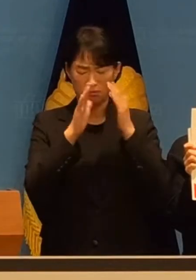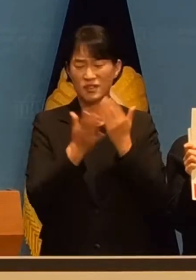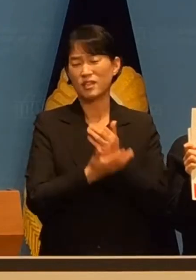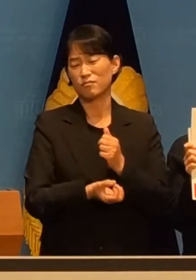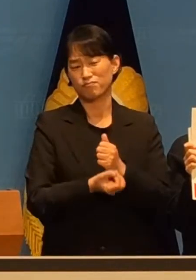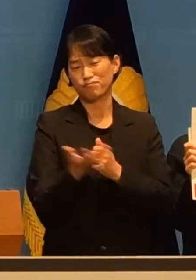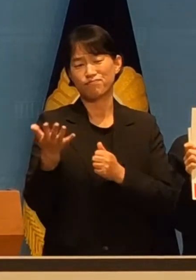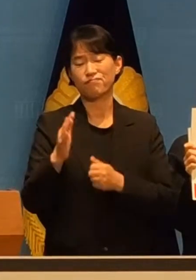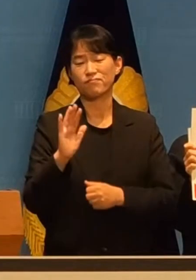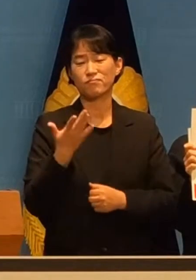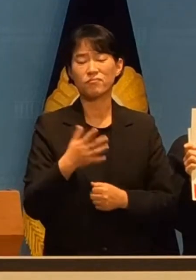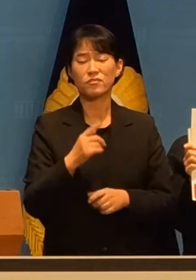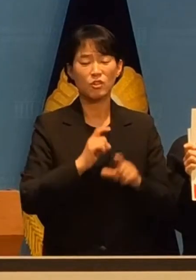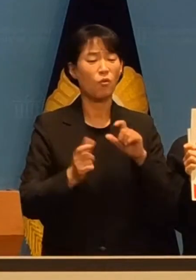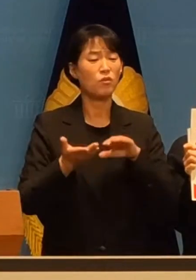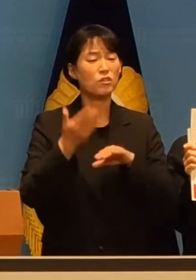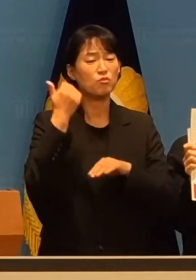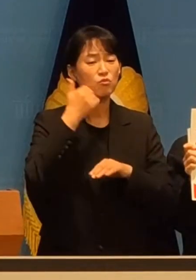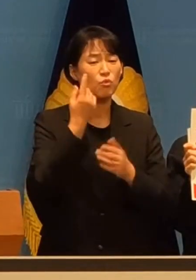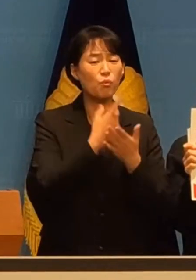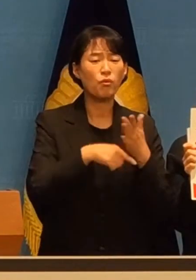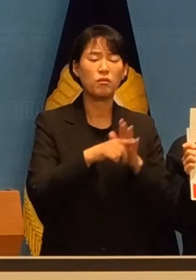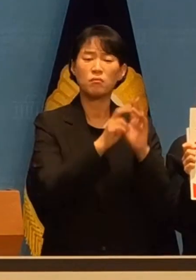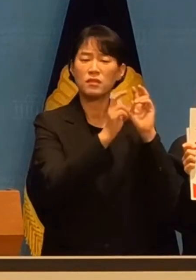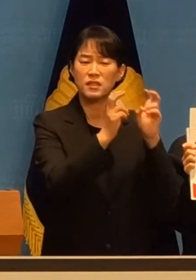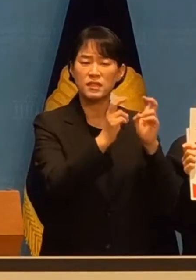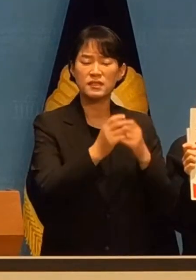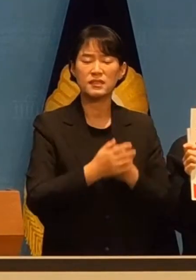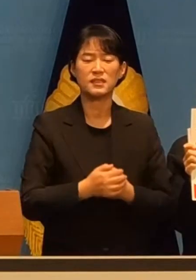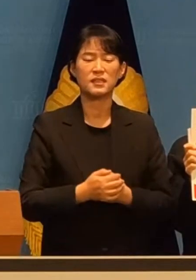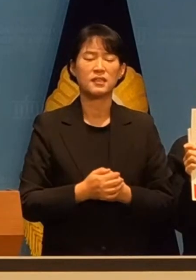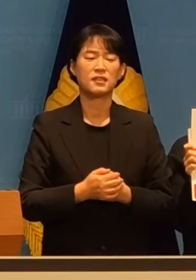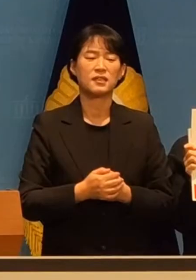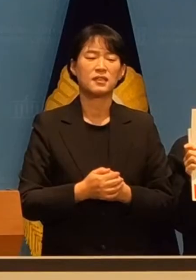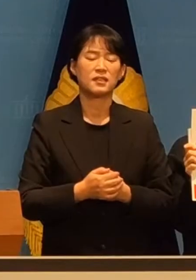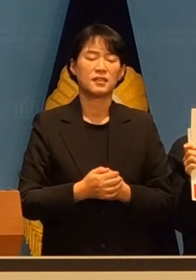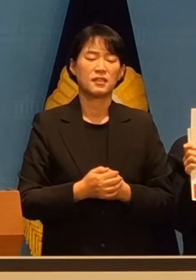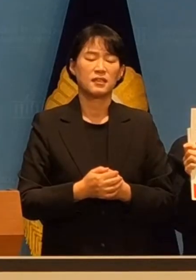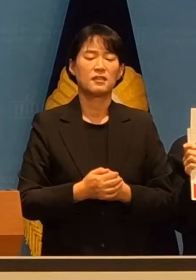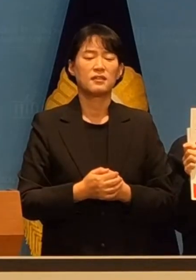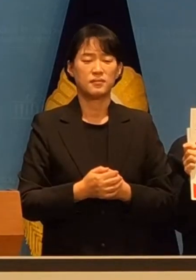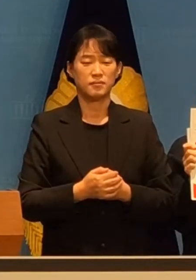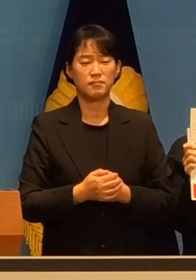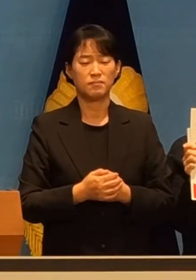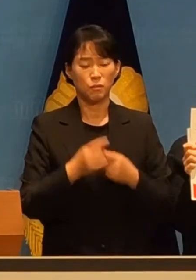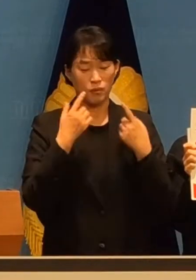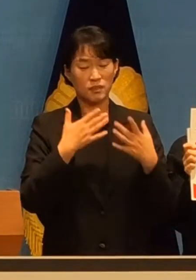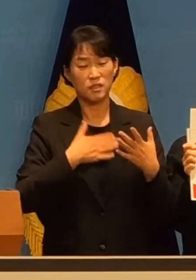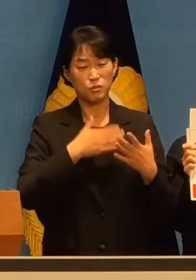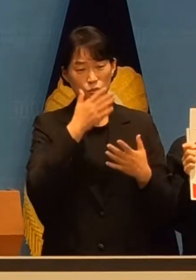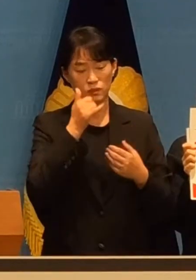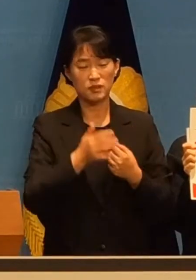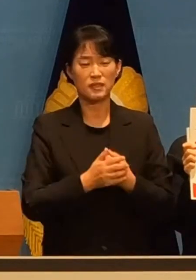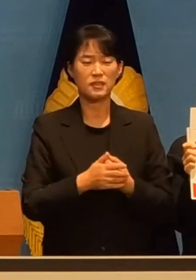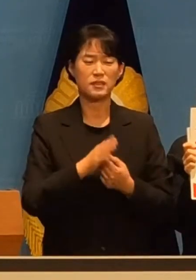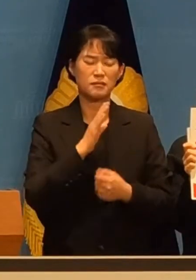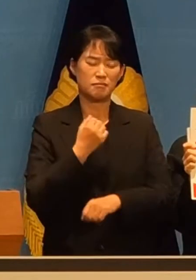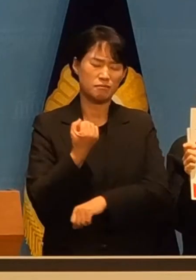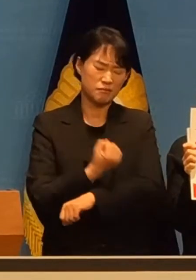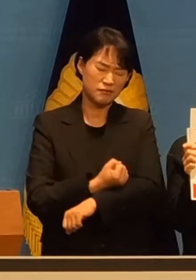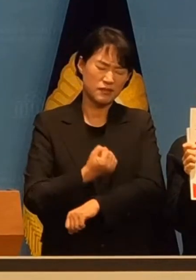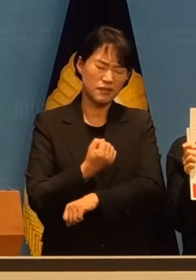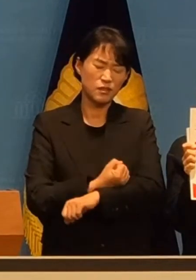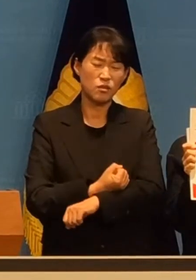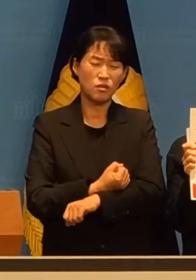더 이상 누구를 위해 일하는 기업인가 자명하지 않겠습니까? 사람을 갈아 넣어서 비용을